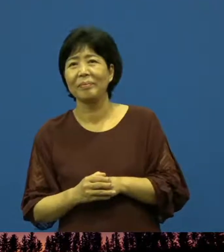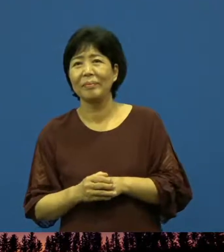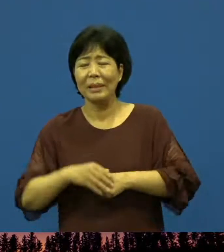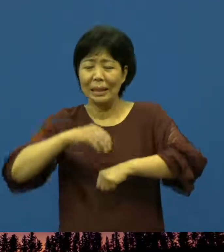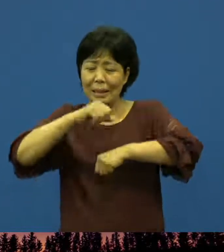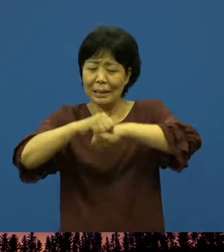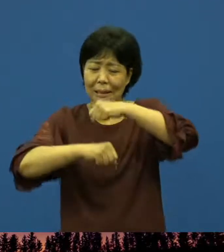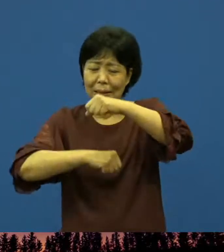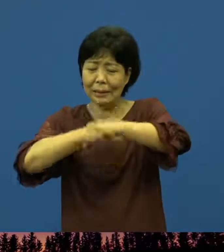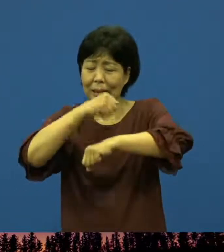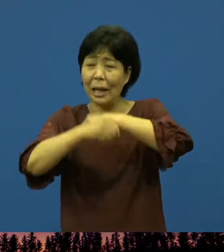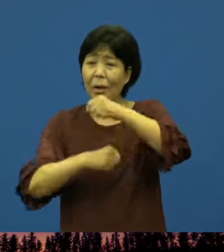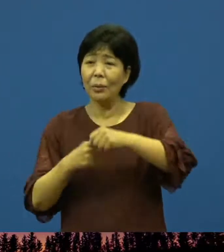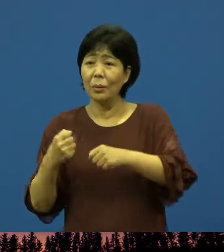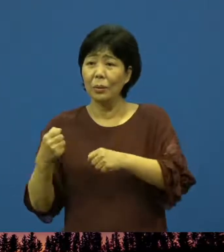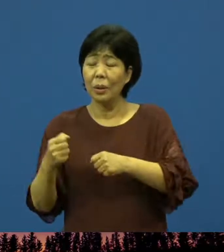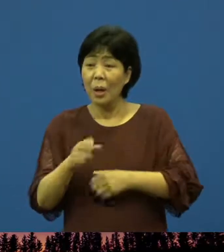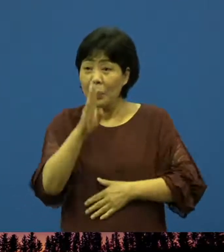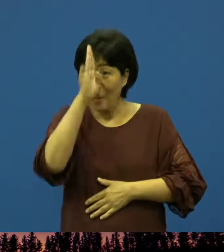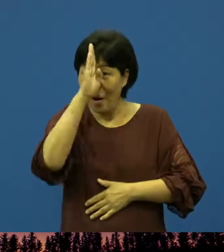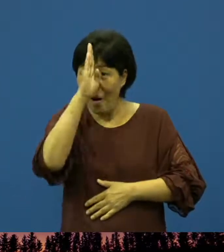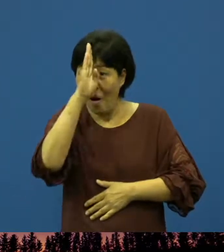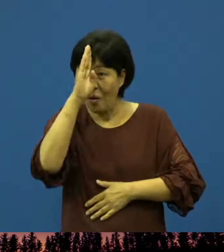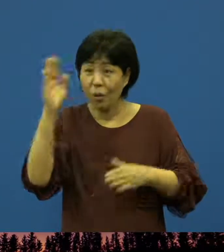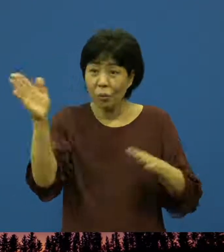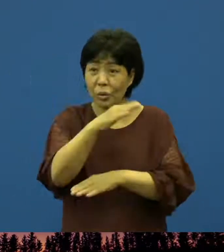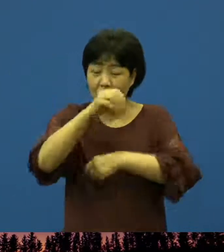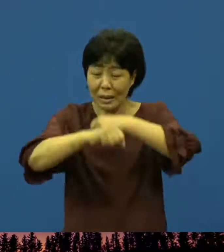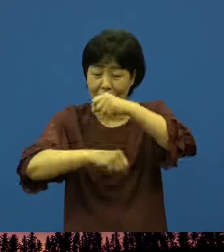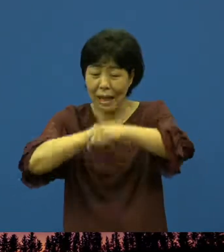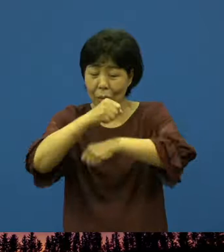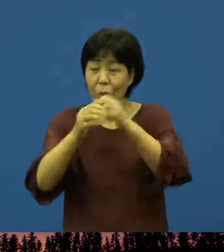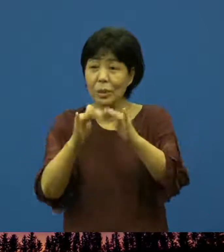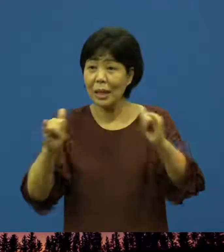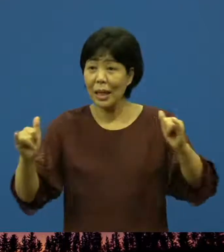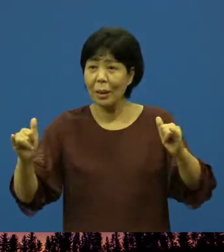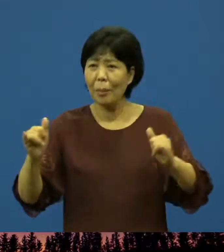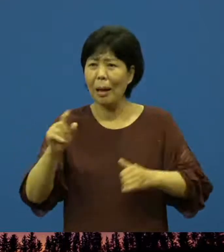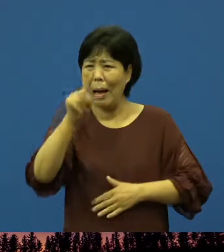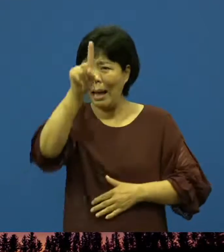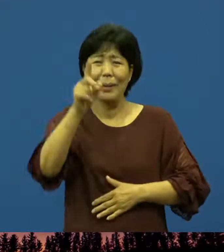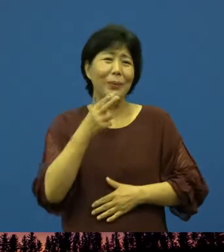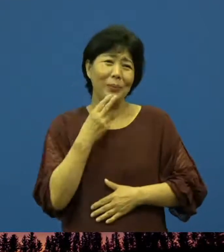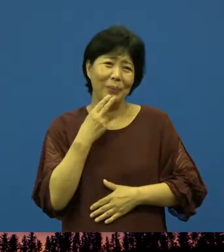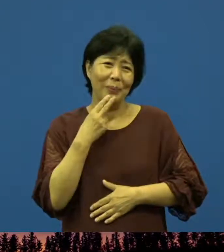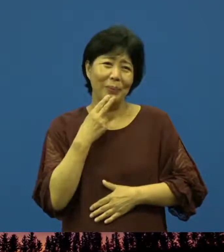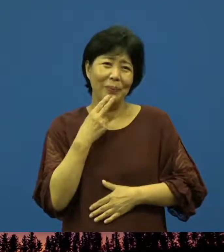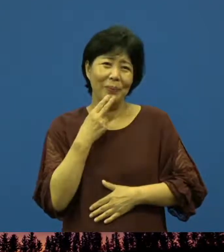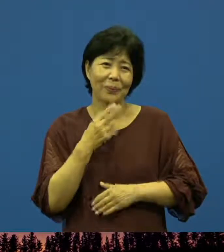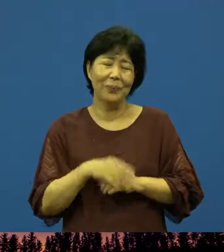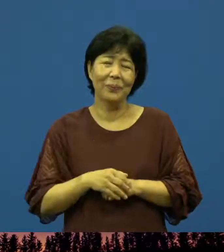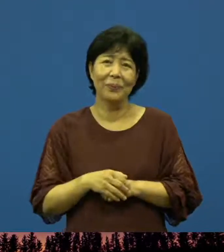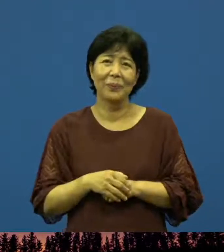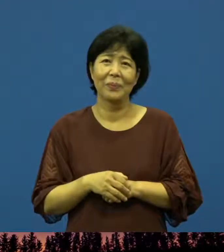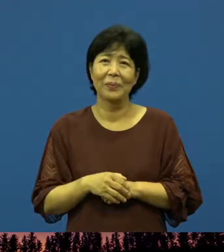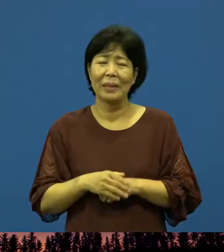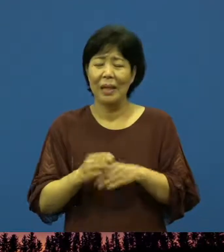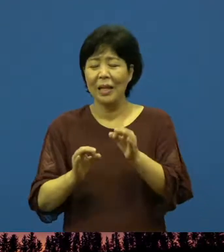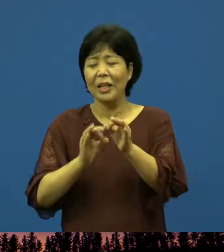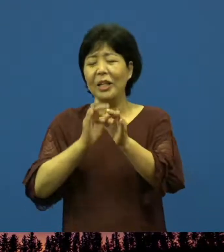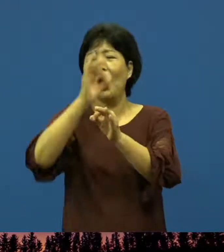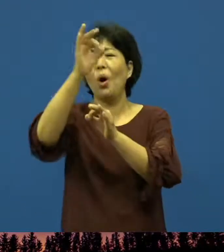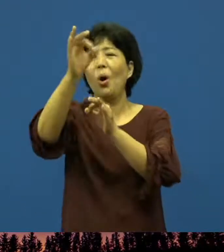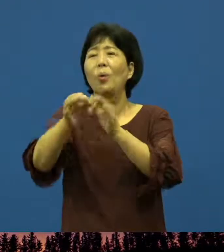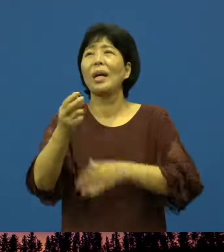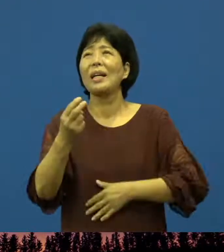하나도 없습니다. 살아있지만 죽음과 붙어있어요. 병이 들고 노화가 끊임없이 일어납니다. 본래는 영원한 생명이었는데